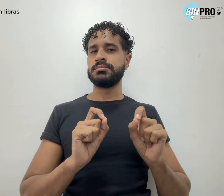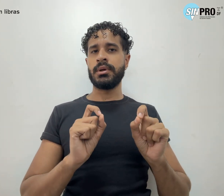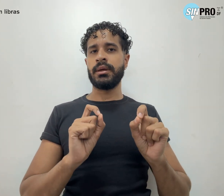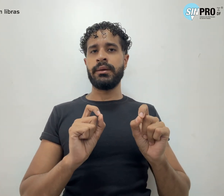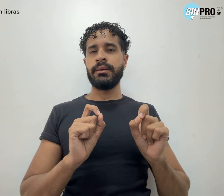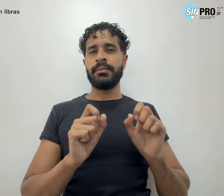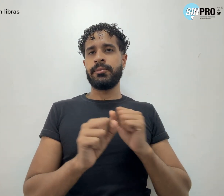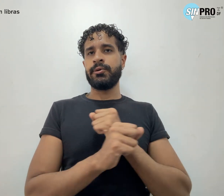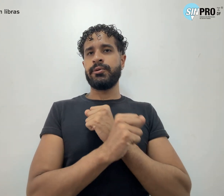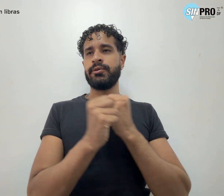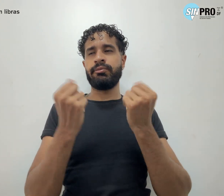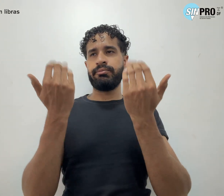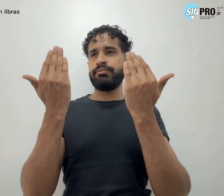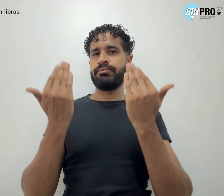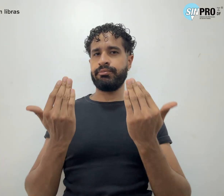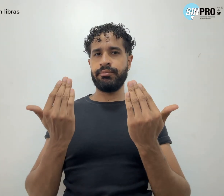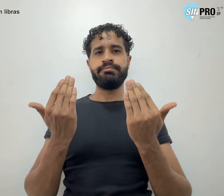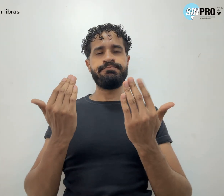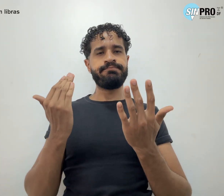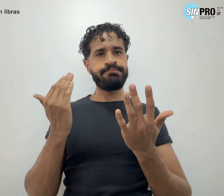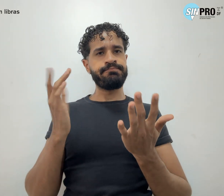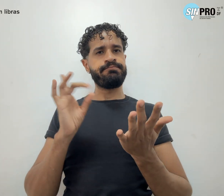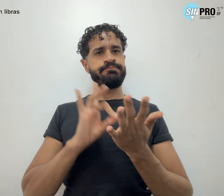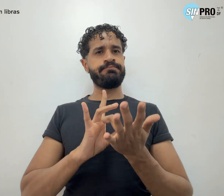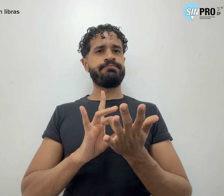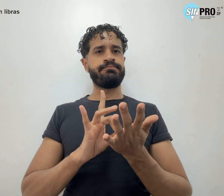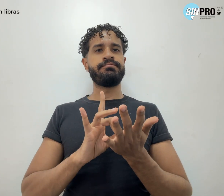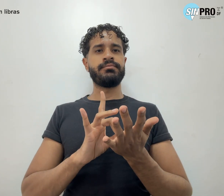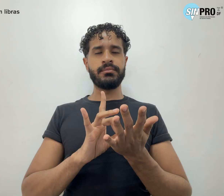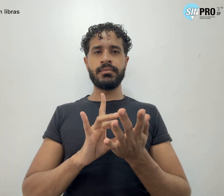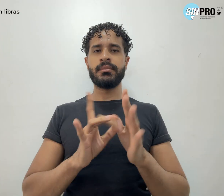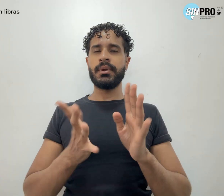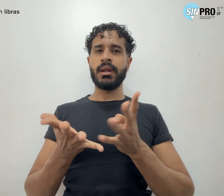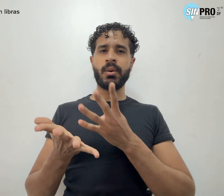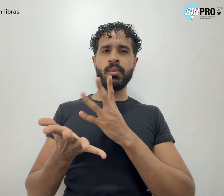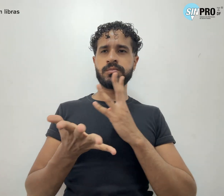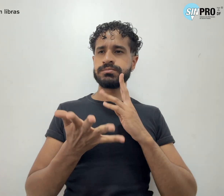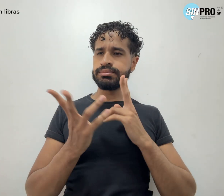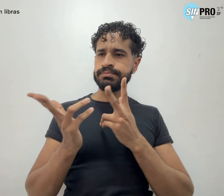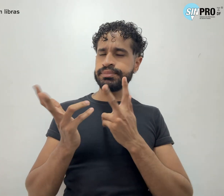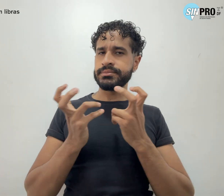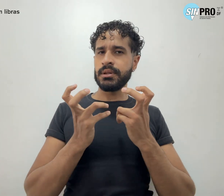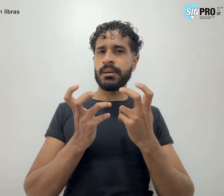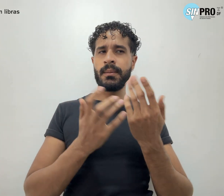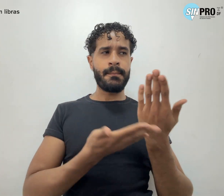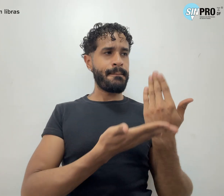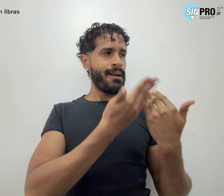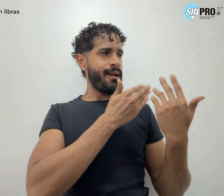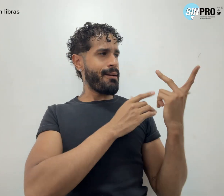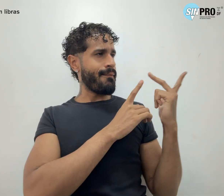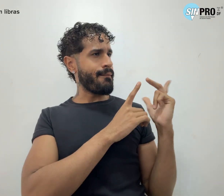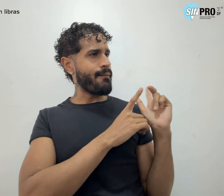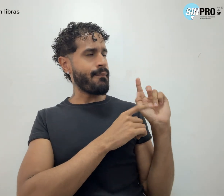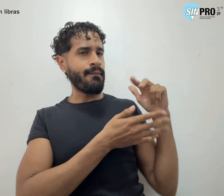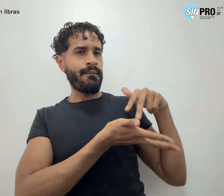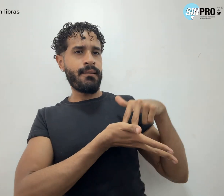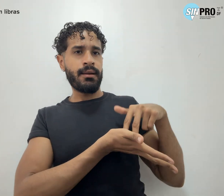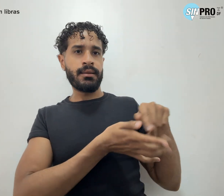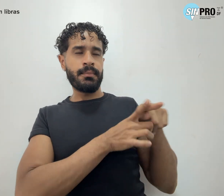inquestionável, tanto para conhecer e reconhecer o passado, como para projetar o futuro.